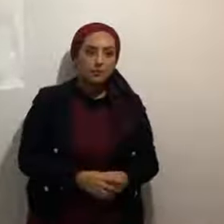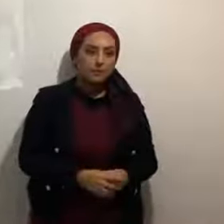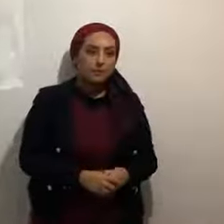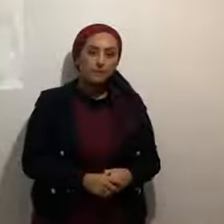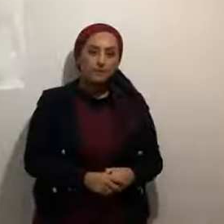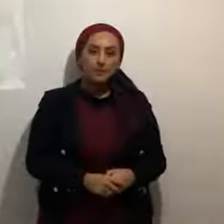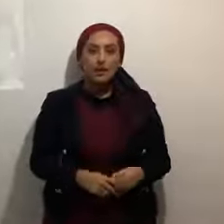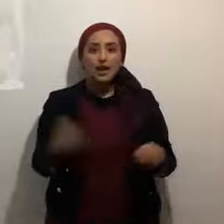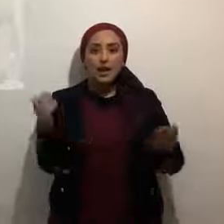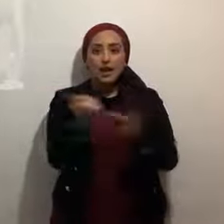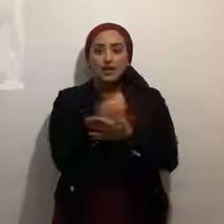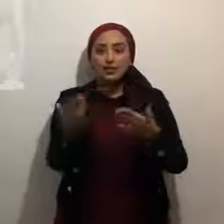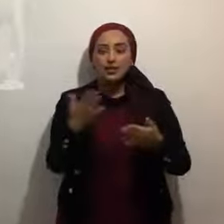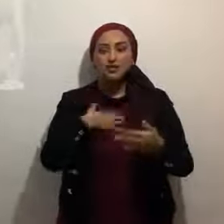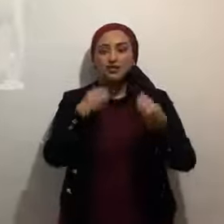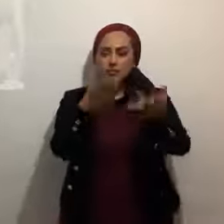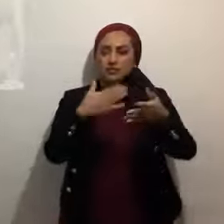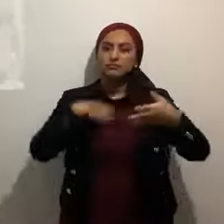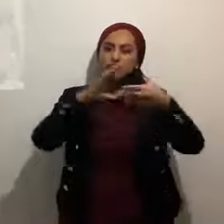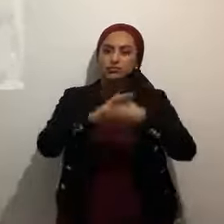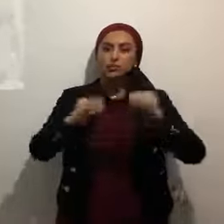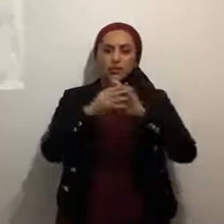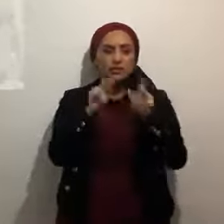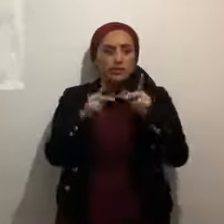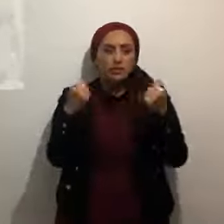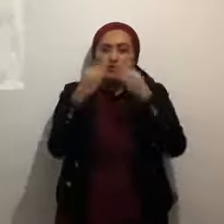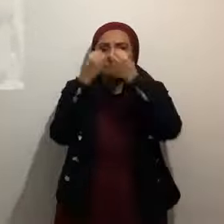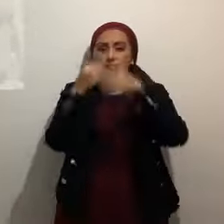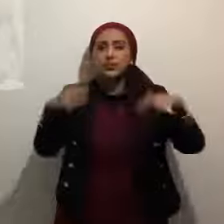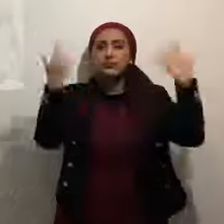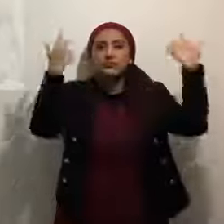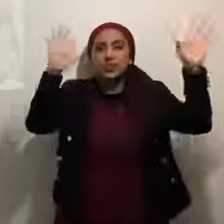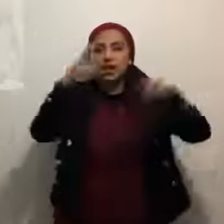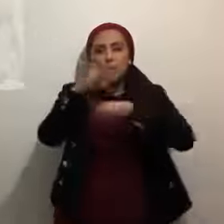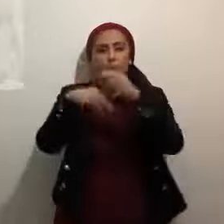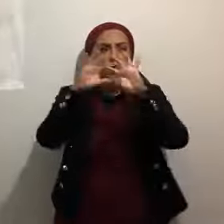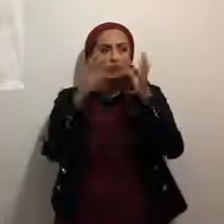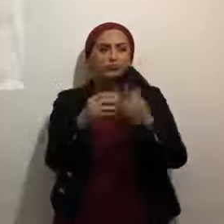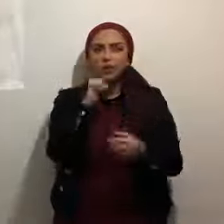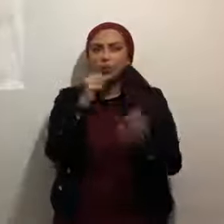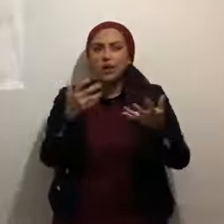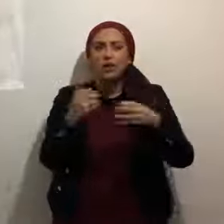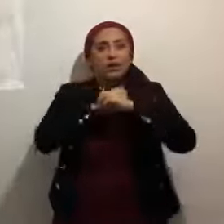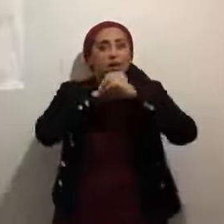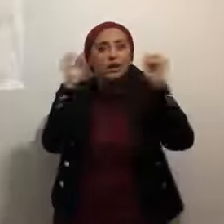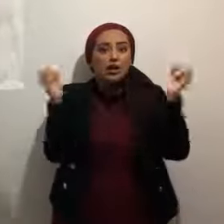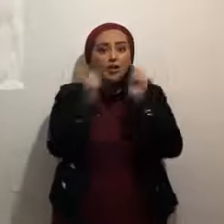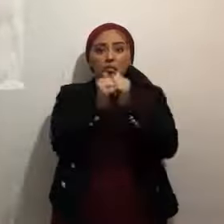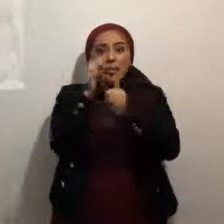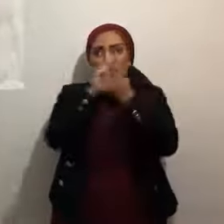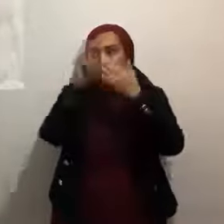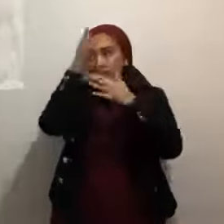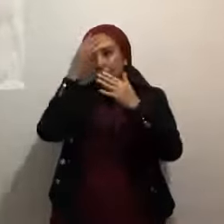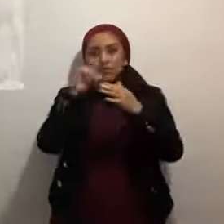todo esto que yo estoy platicando se ha perdido prácticamente. La humanidad no quiere nada con el Eterno.